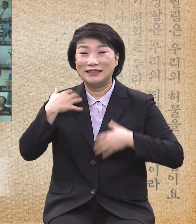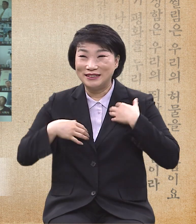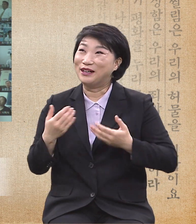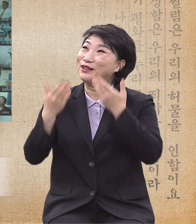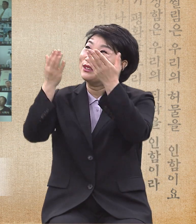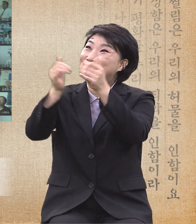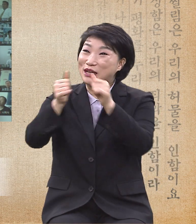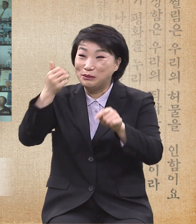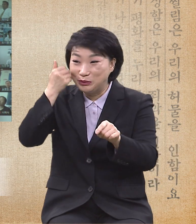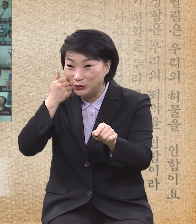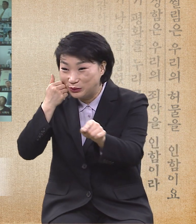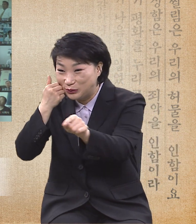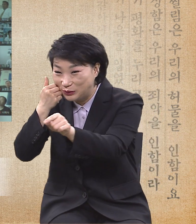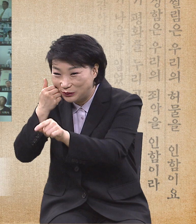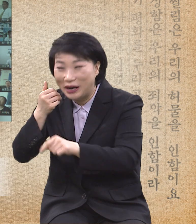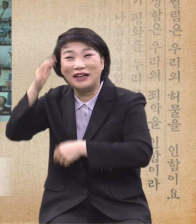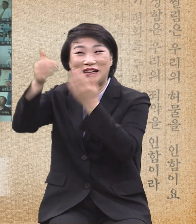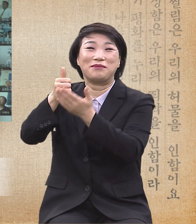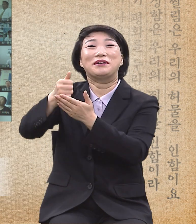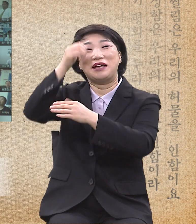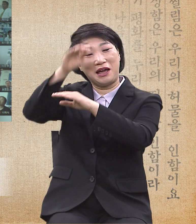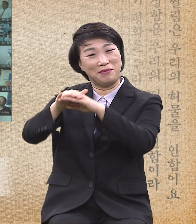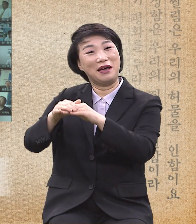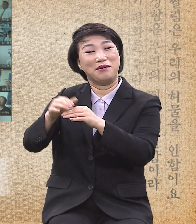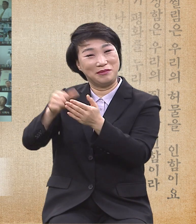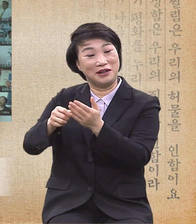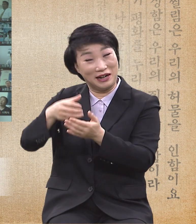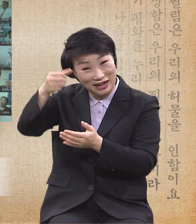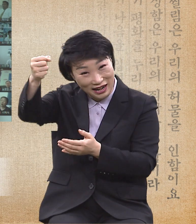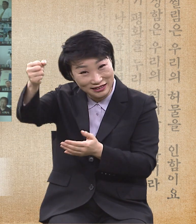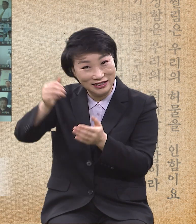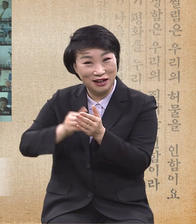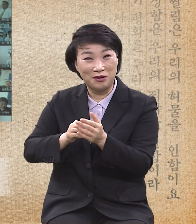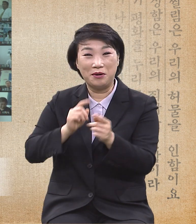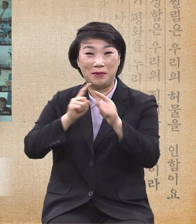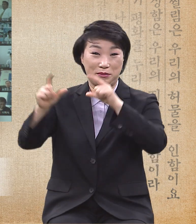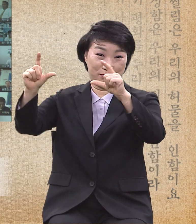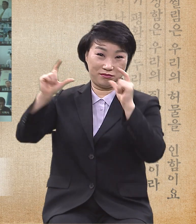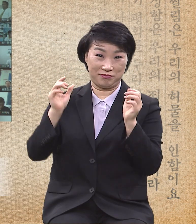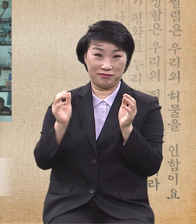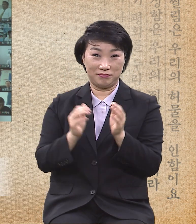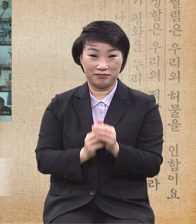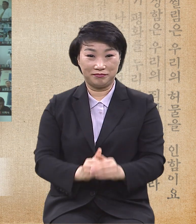즐겨내는 자에게서 받으신다. 그렇게 말씀하셨어요.